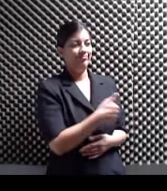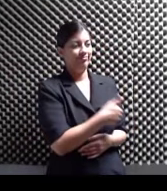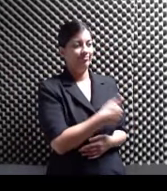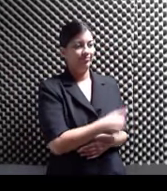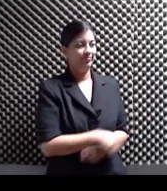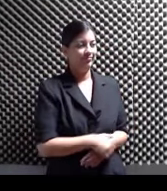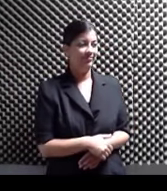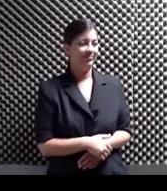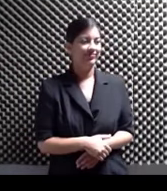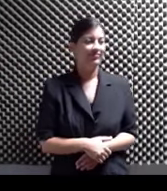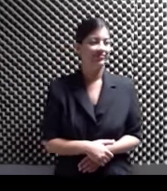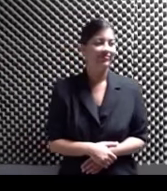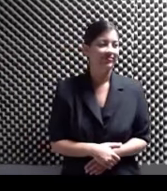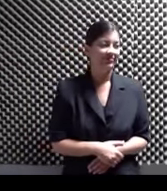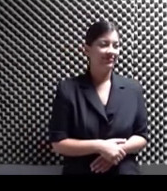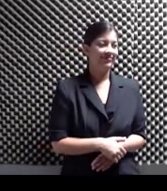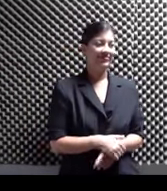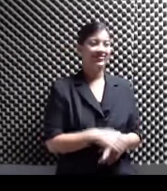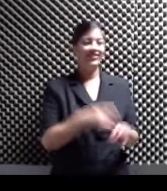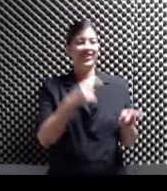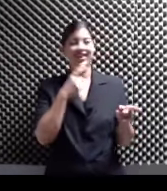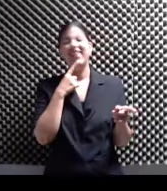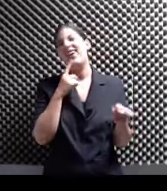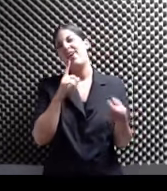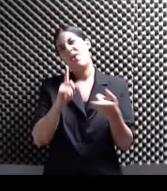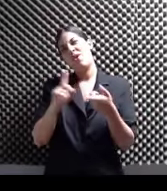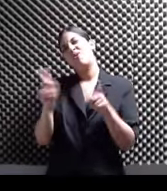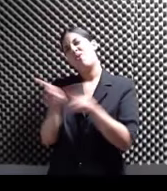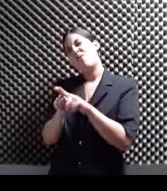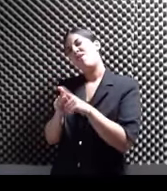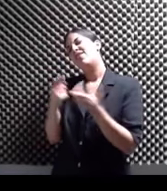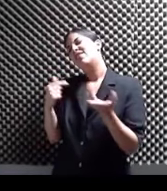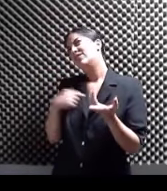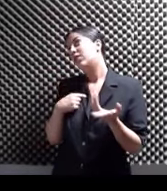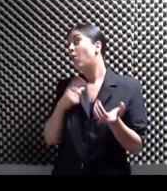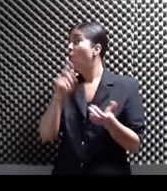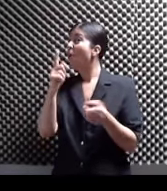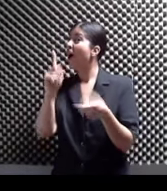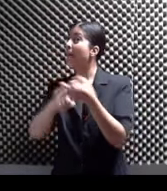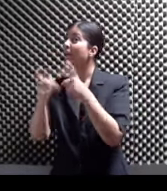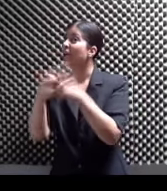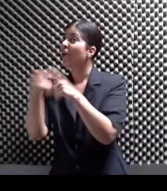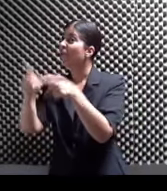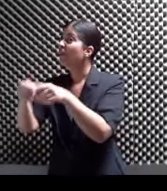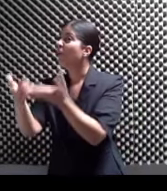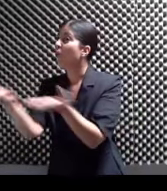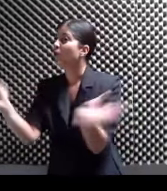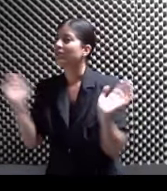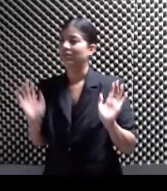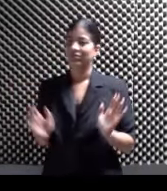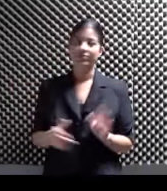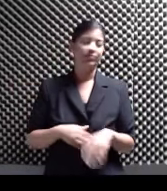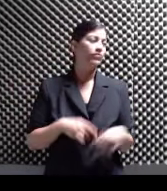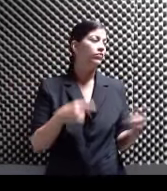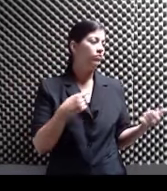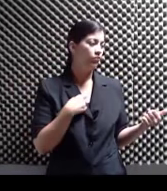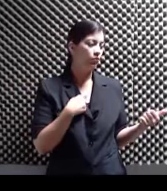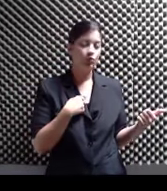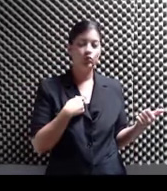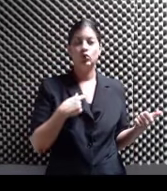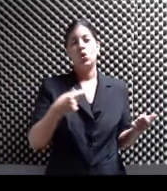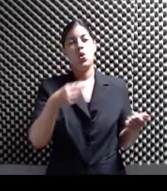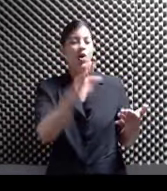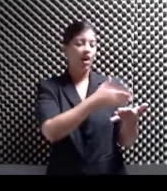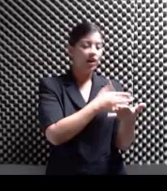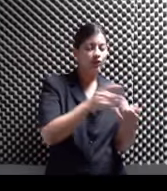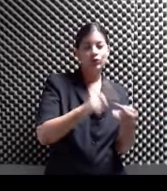padre que siempre tiene un amigo. Sí. Hay muchos amigos que le pasan cosas. Ahí estoy cantando, bailando, estoy tocando conga,